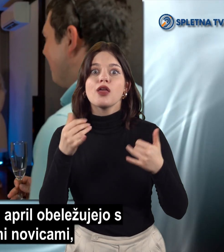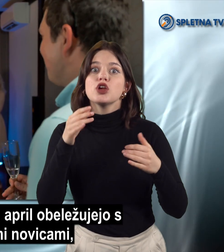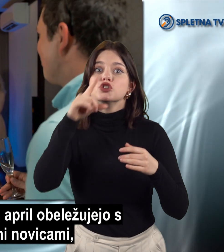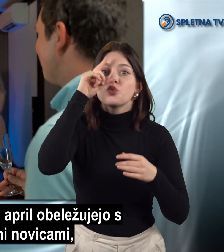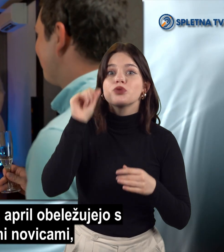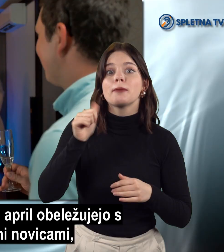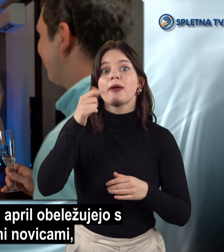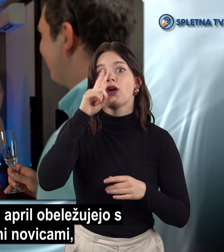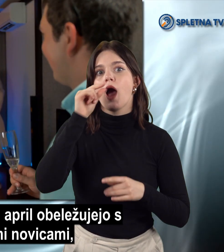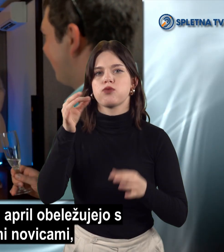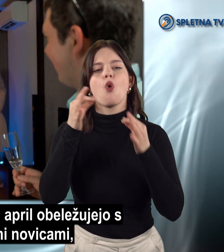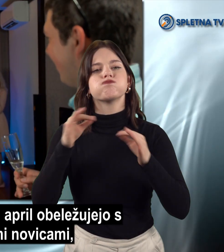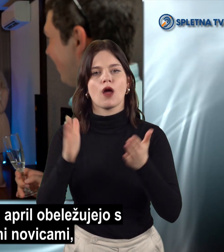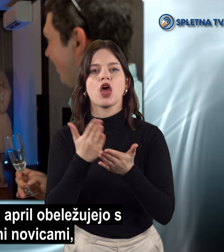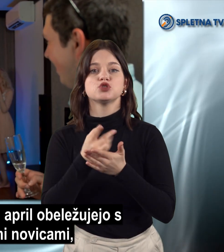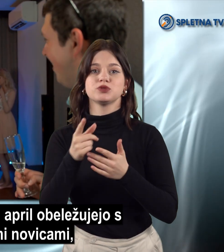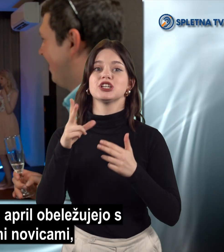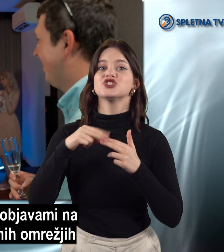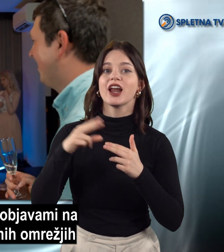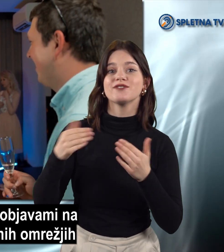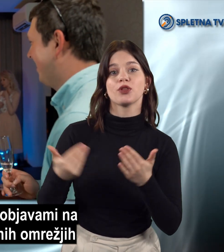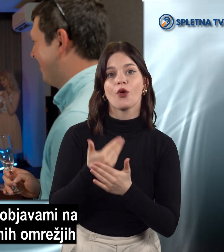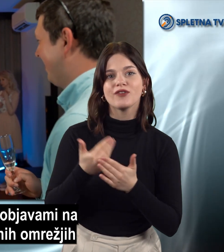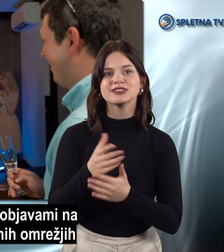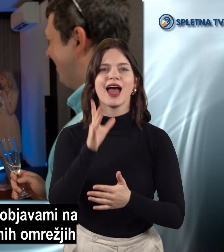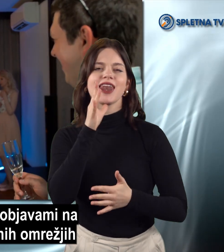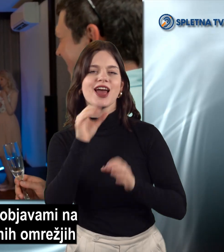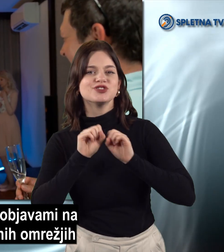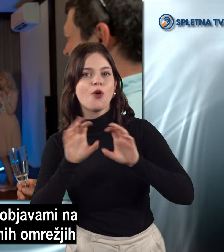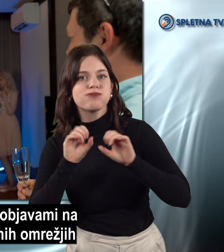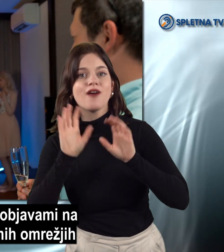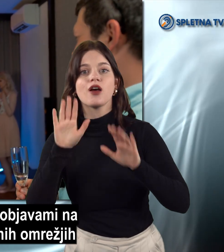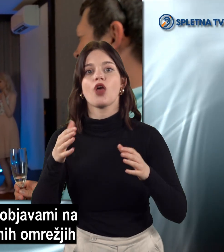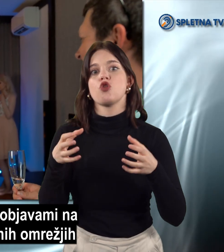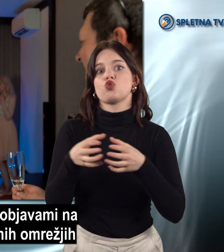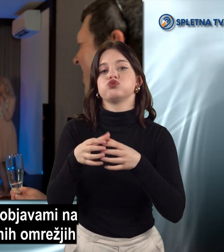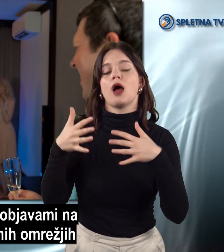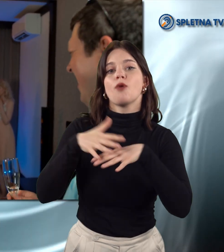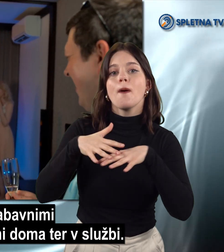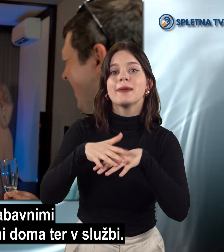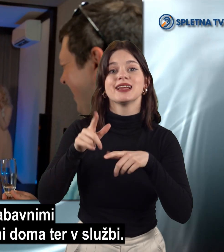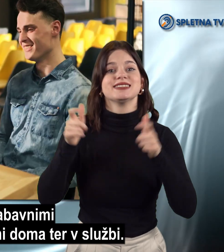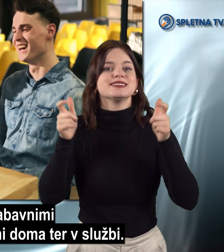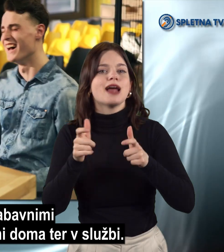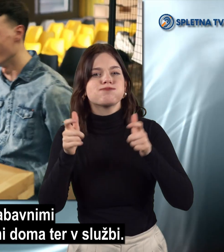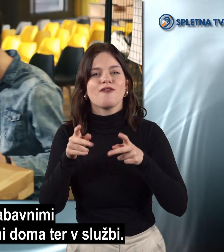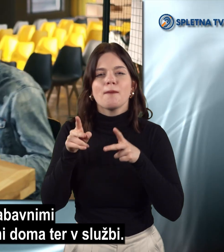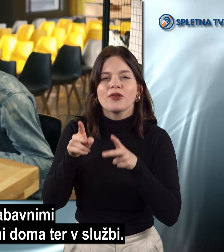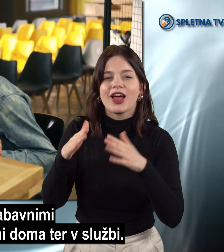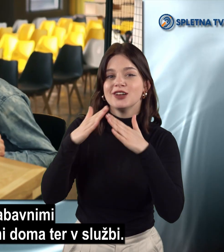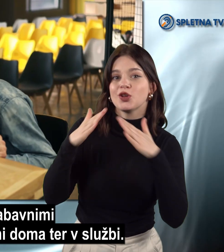1. april obeležujejo s šaljivimi novicami, lažnimi objavami na družbenih omrežjih in